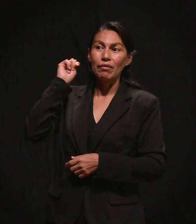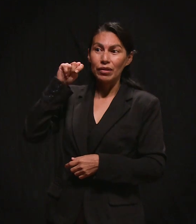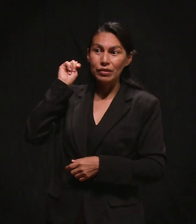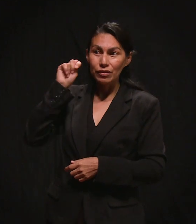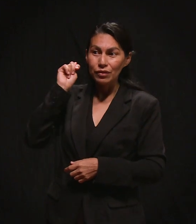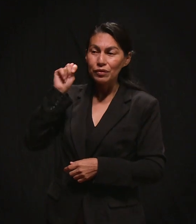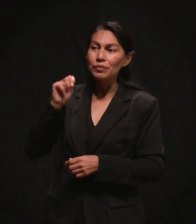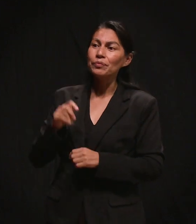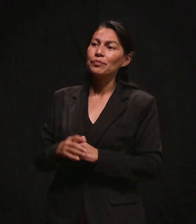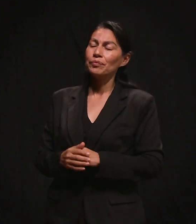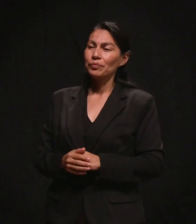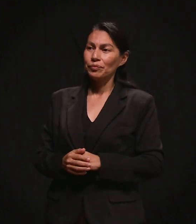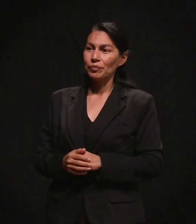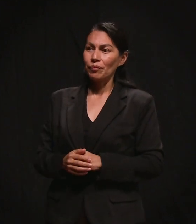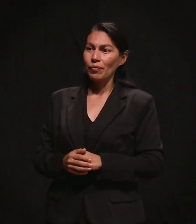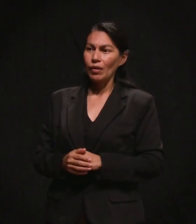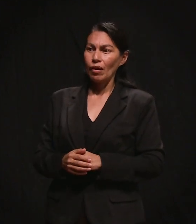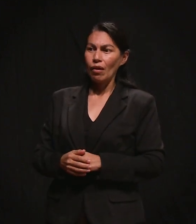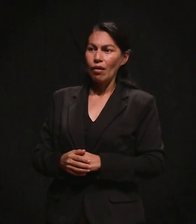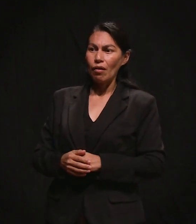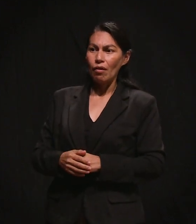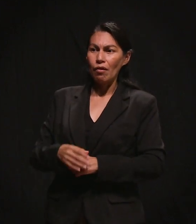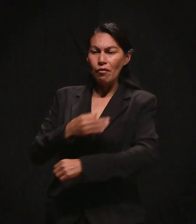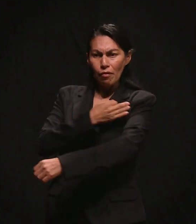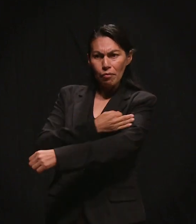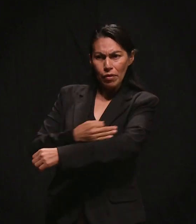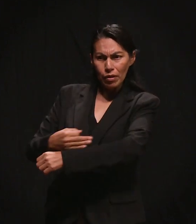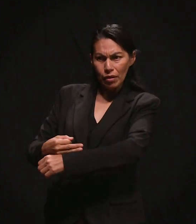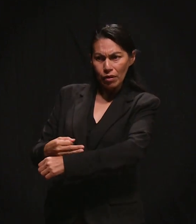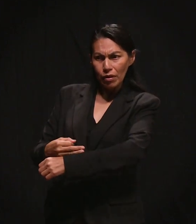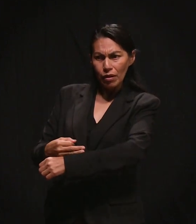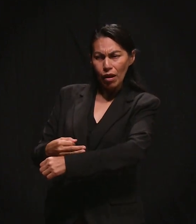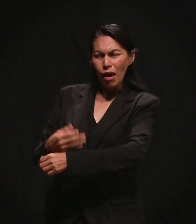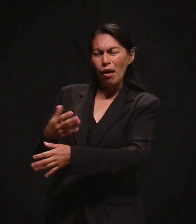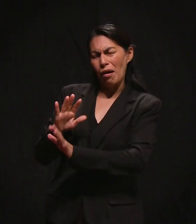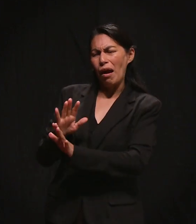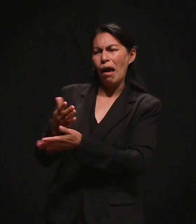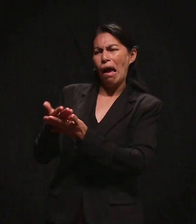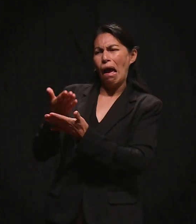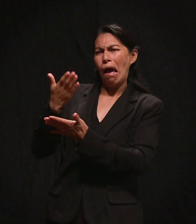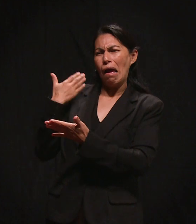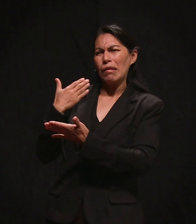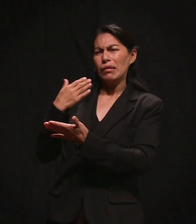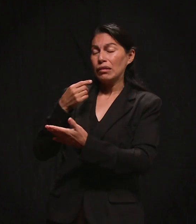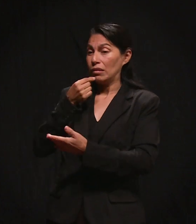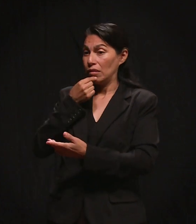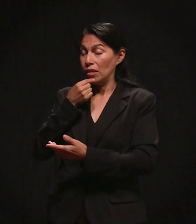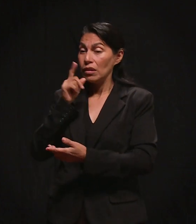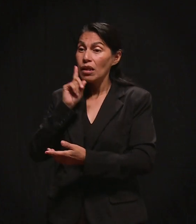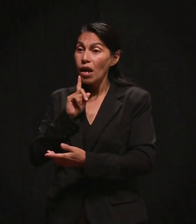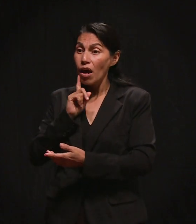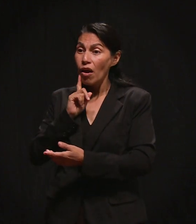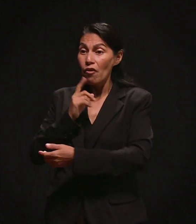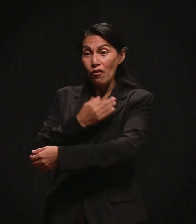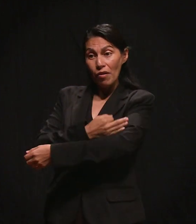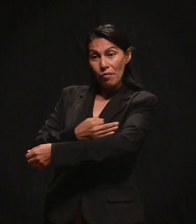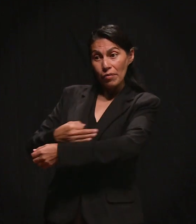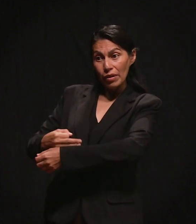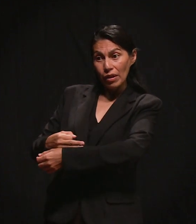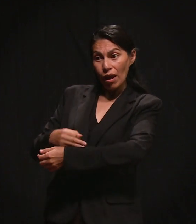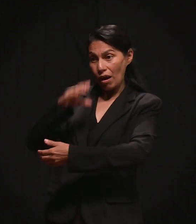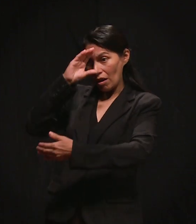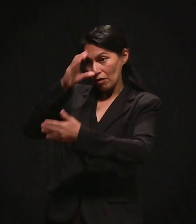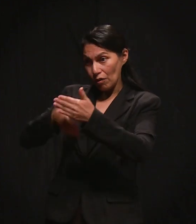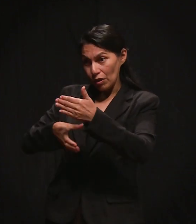Gracias a Dios crecí en una familia unida. Cuando era niña, bueno, mi familia era católica, pero cuando cumplí